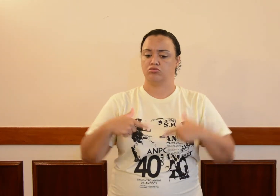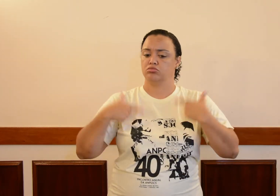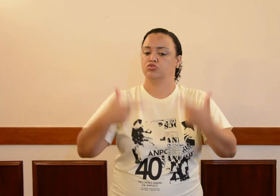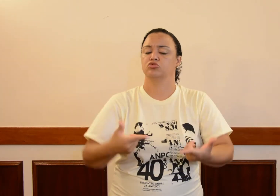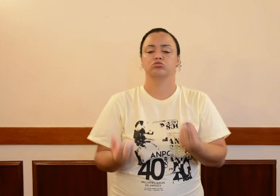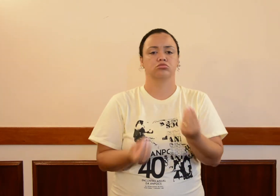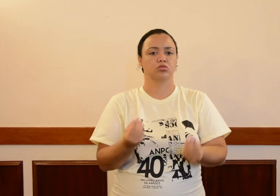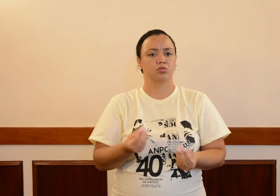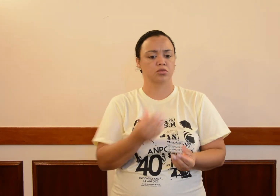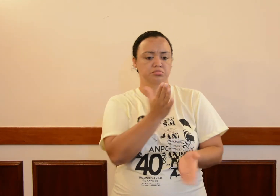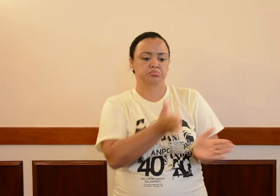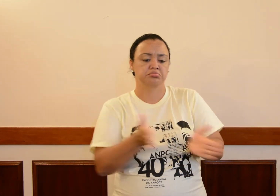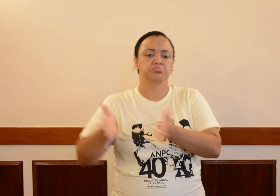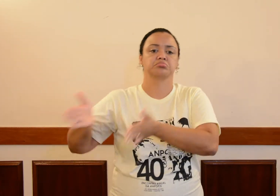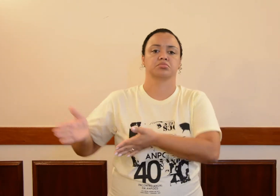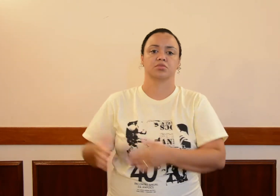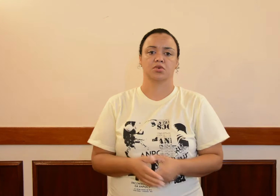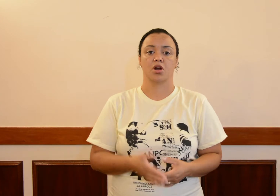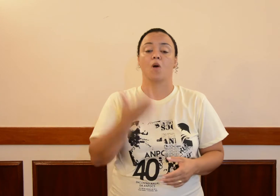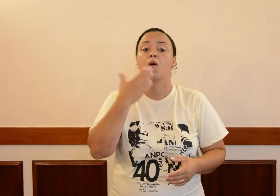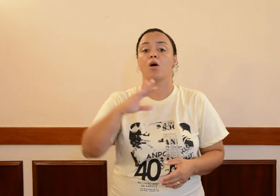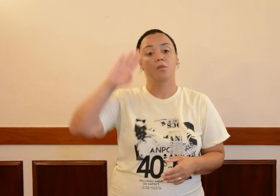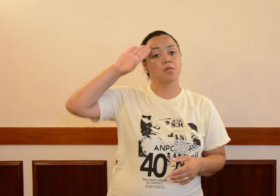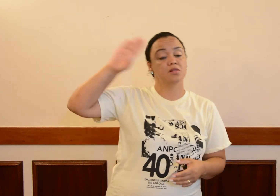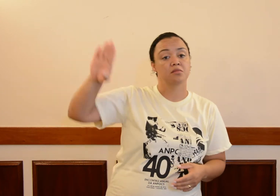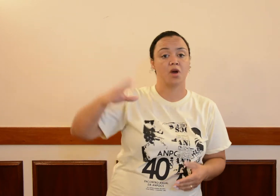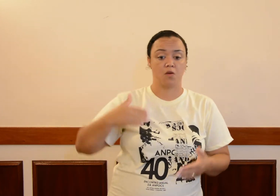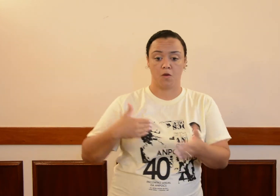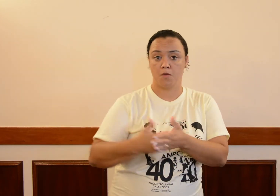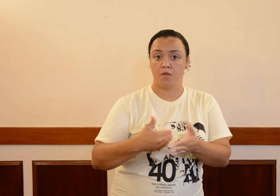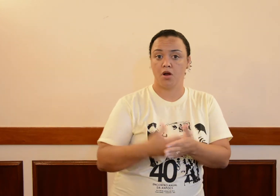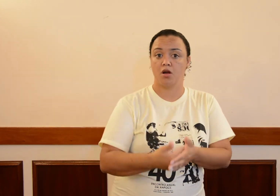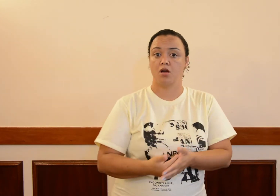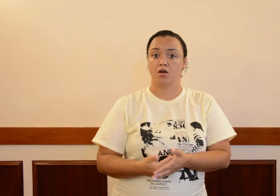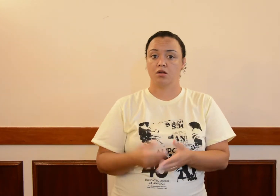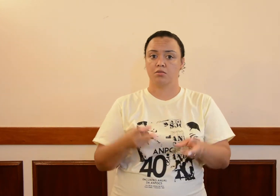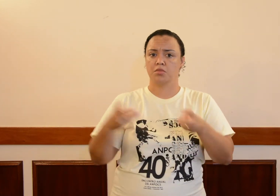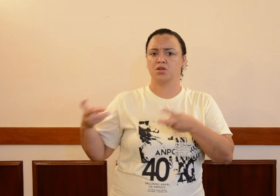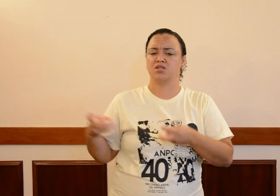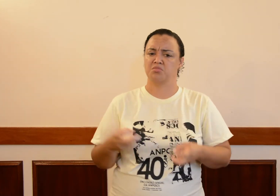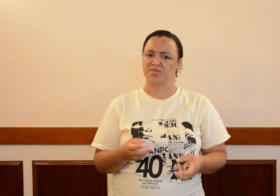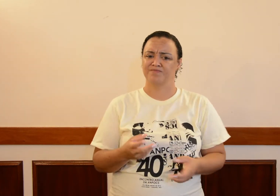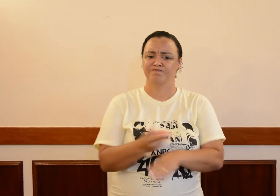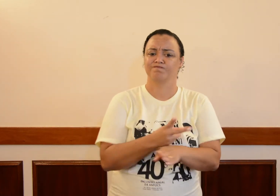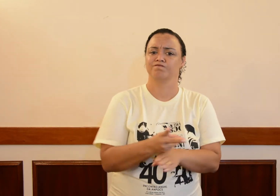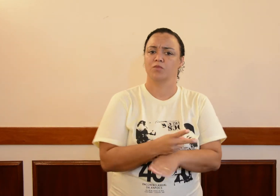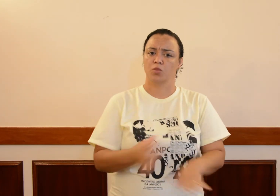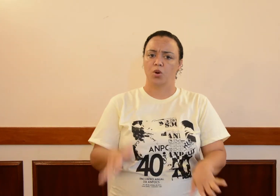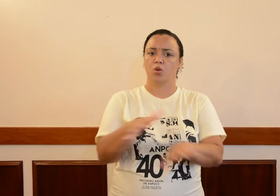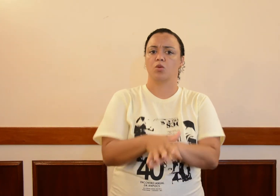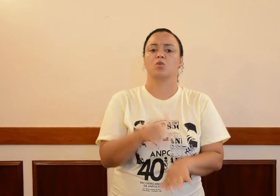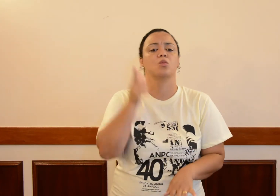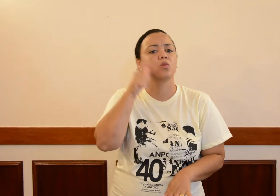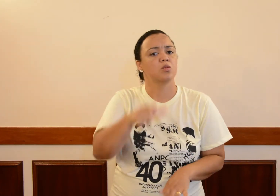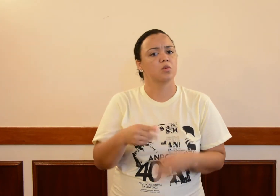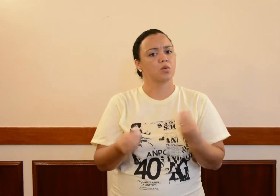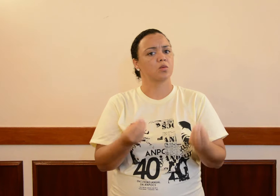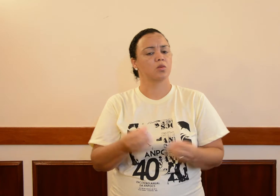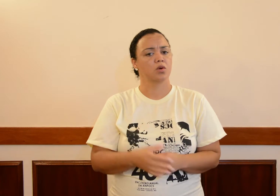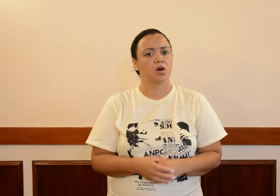processos? Quais as principais barreiras simbólicas são encontradas na busca da inclusão? E que novas subjetividades e relações sociais